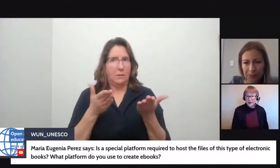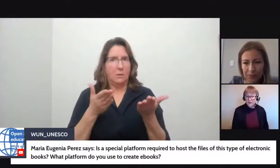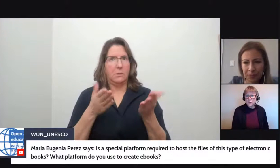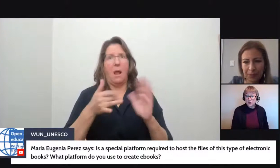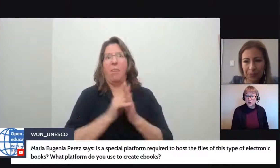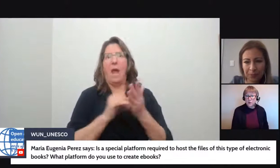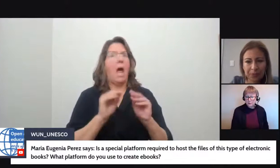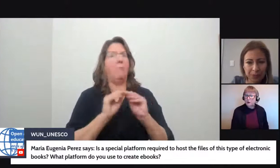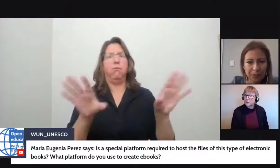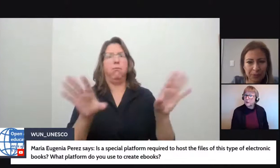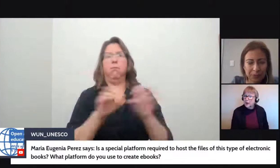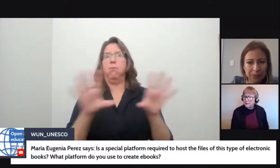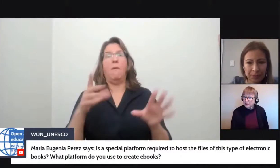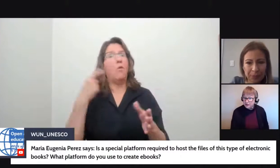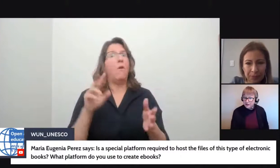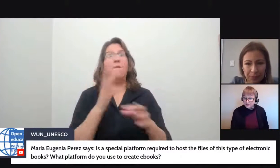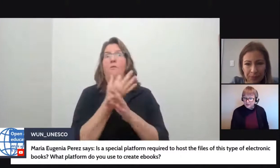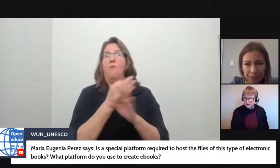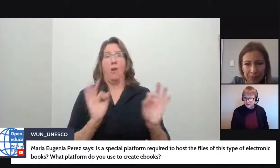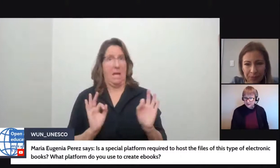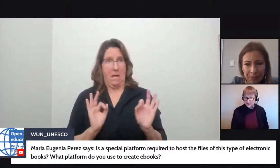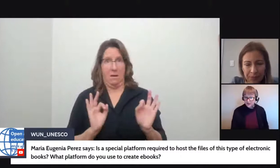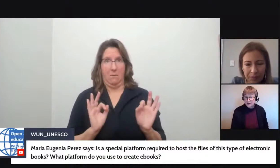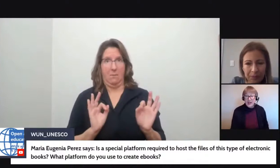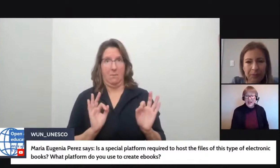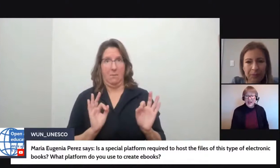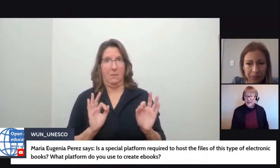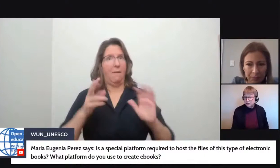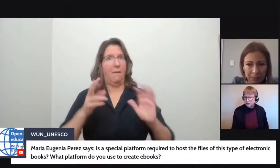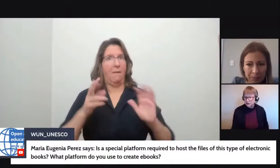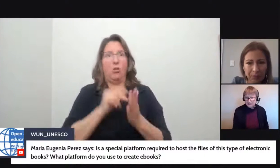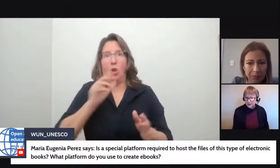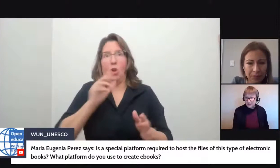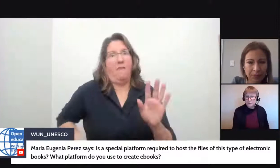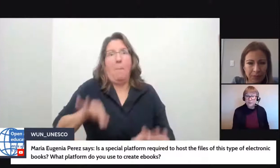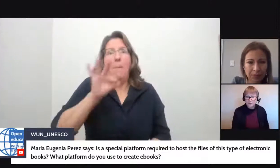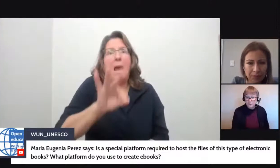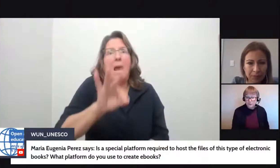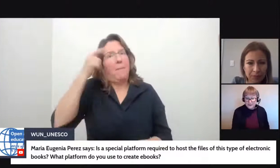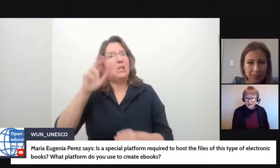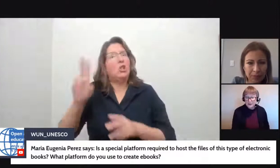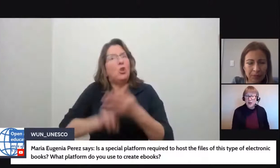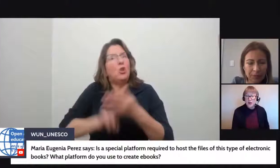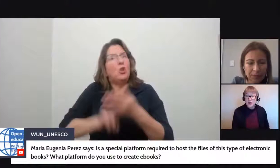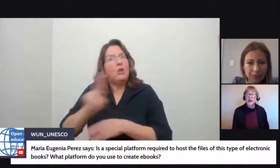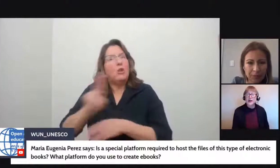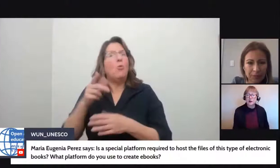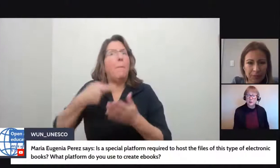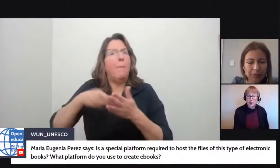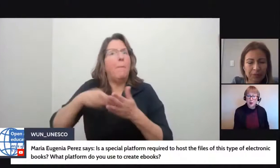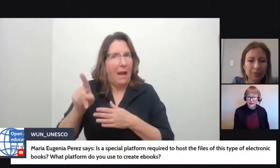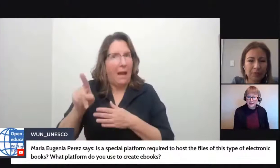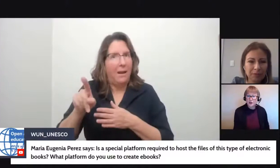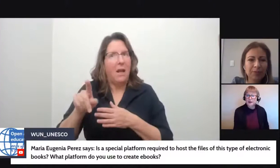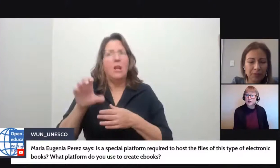semana, pero Pressbooks es ampliamente disponible y debe ser gratuito.